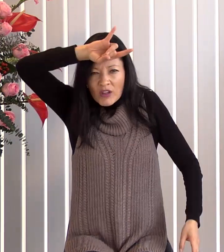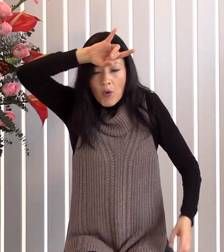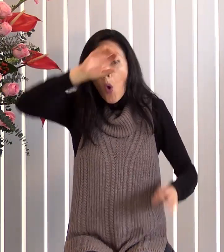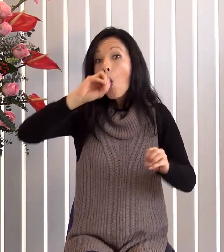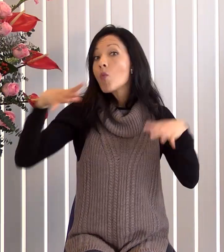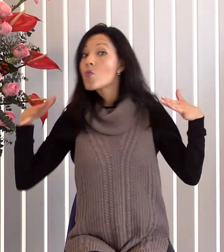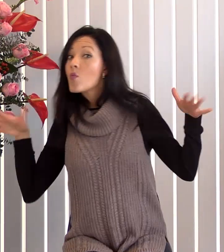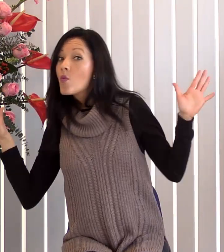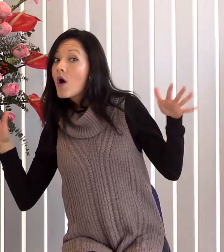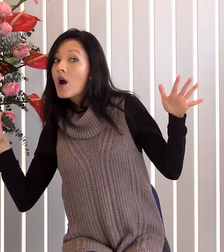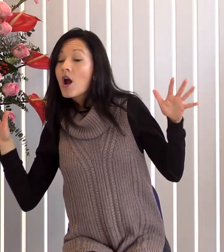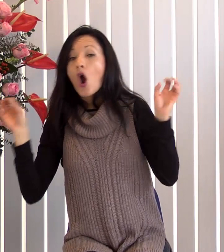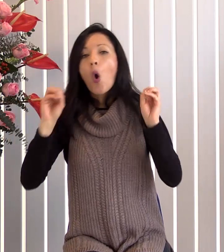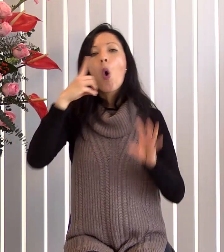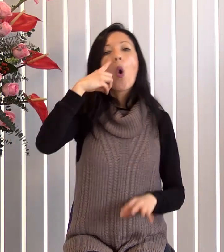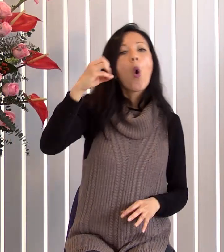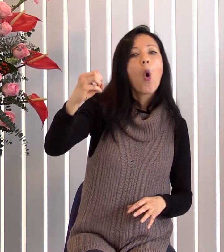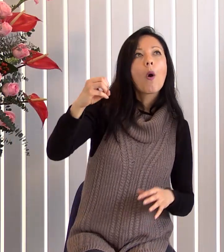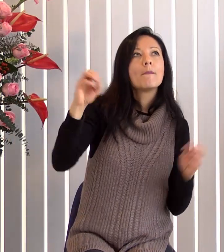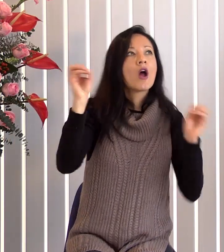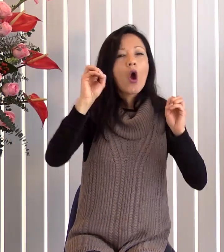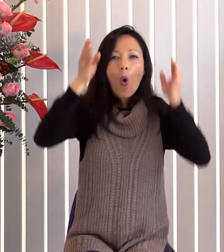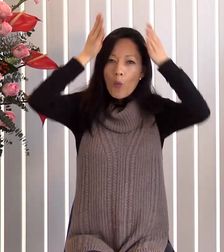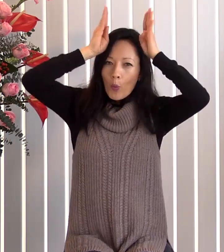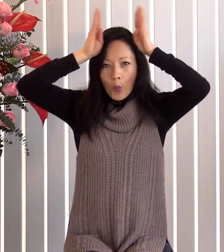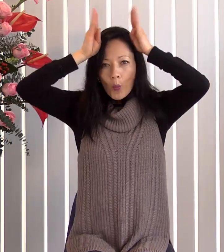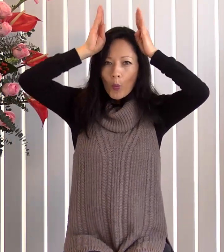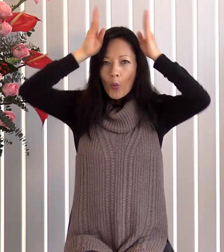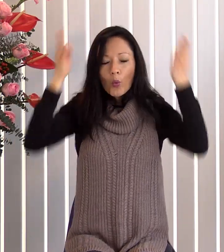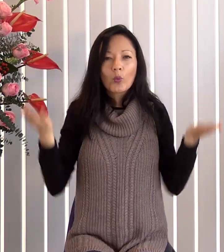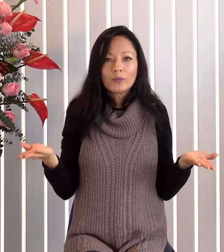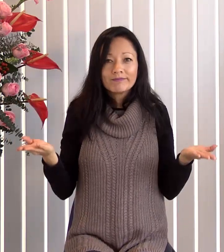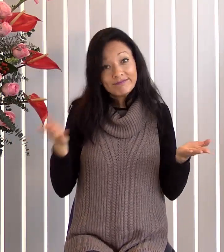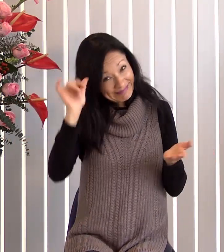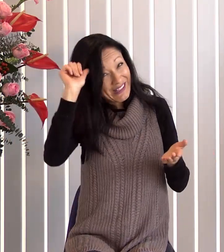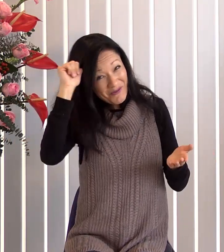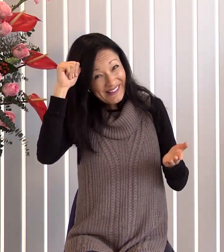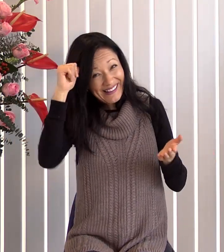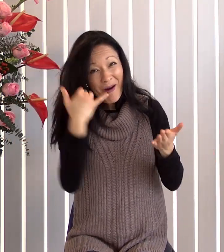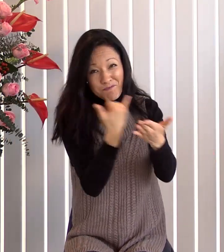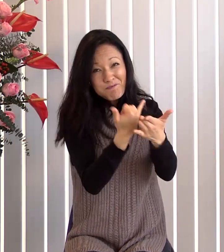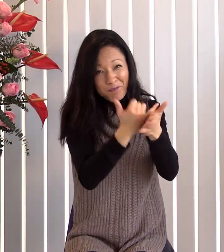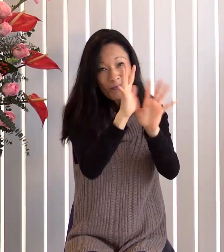un ángel o un hombre o un burro, también hablan en la Biblia,